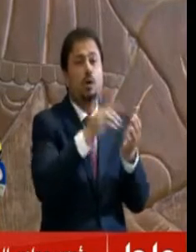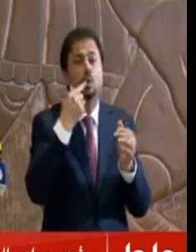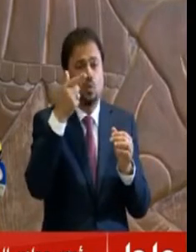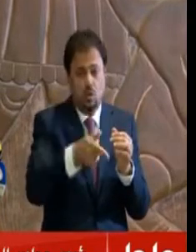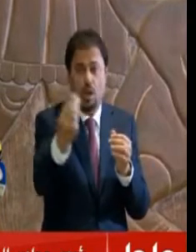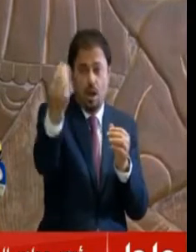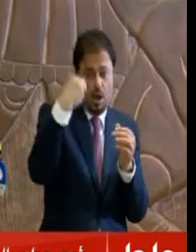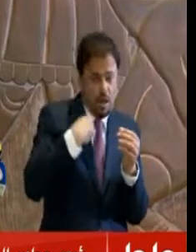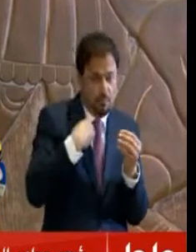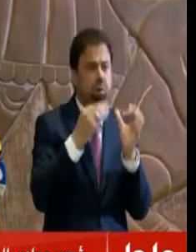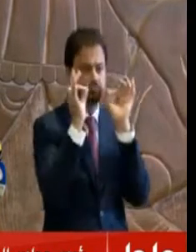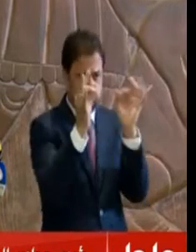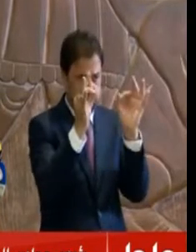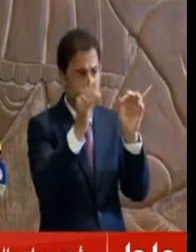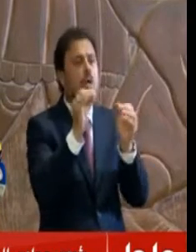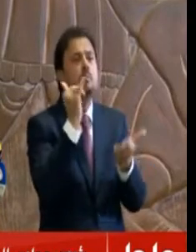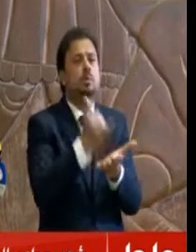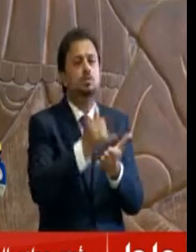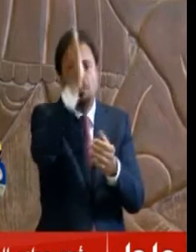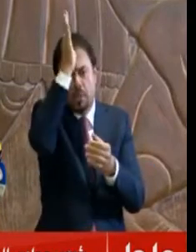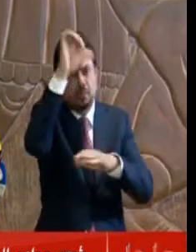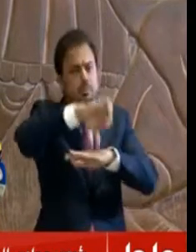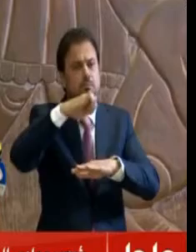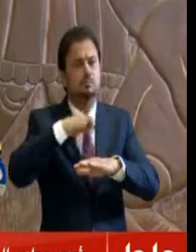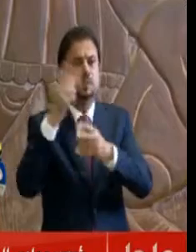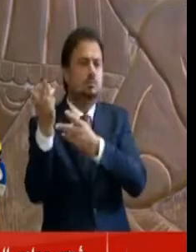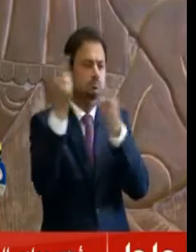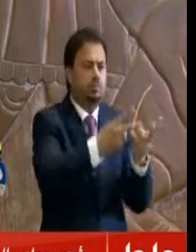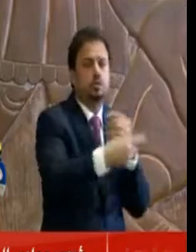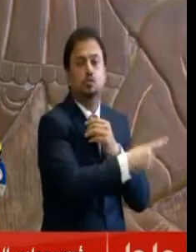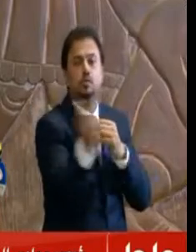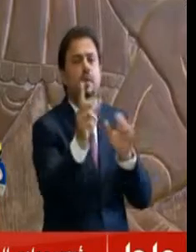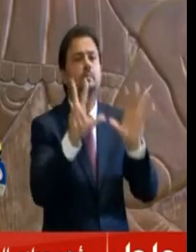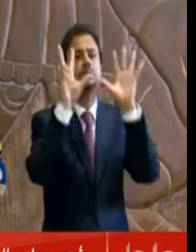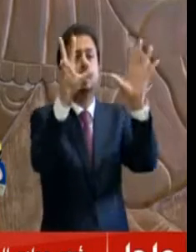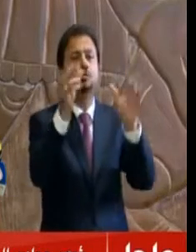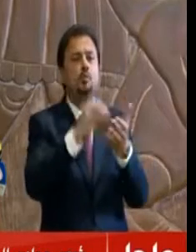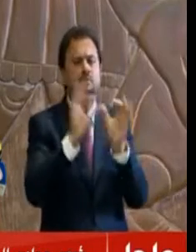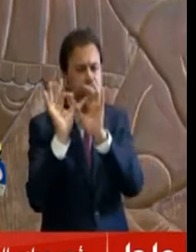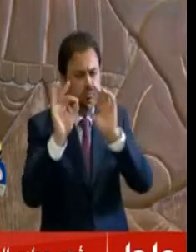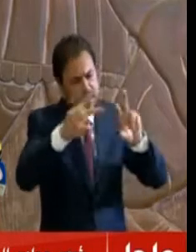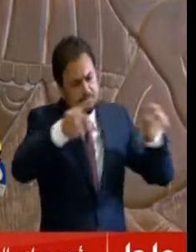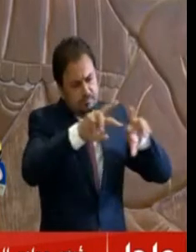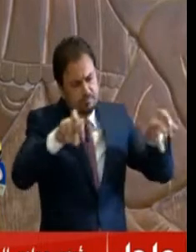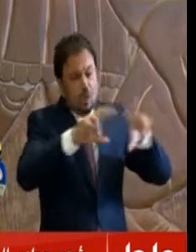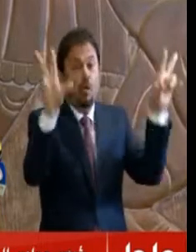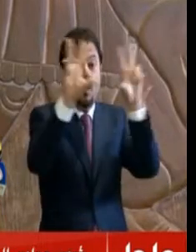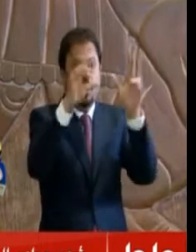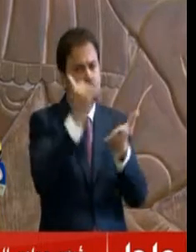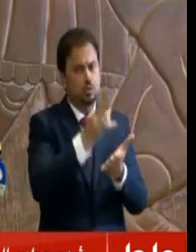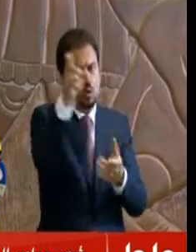وسنقوم بإحضارها ونقلها إلى بغداد من جميع المحافظات، وستدقق أمام